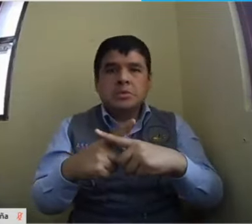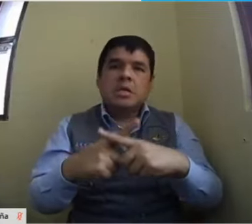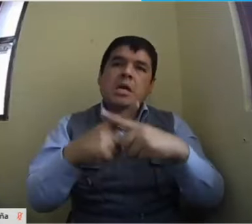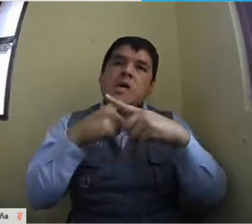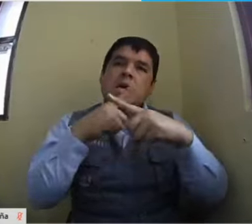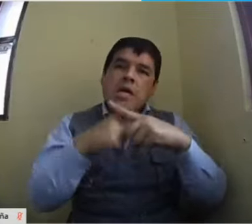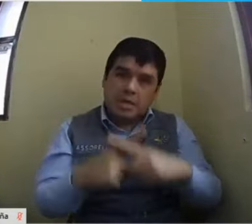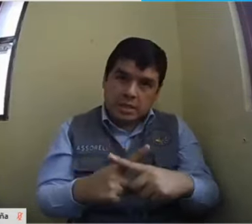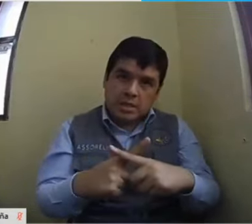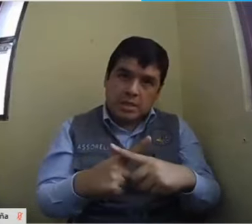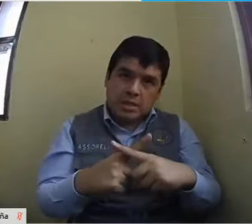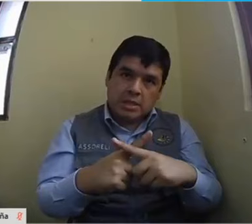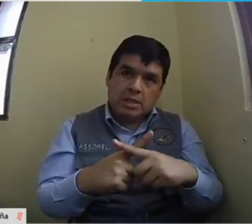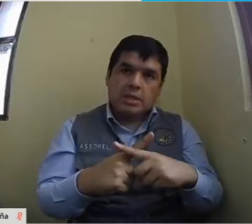Sin ningún movimiento también.